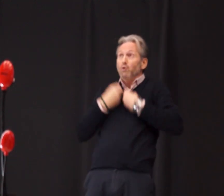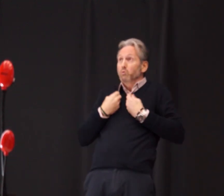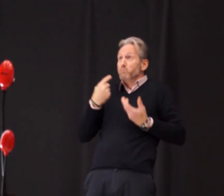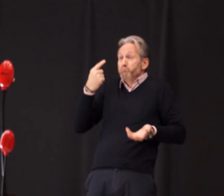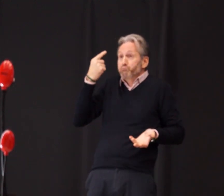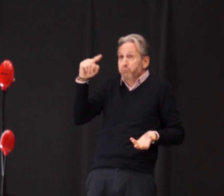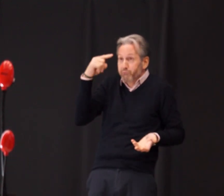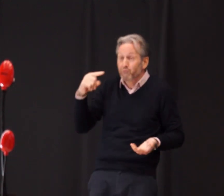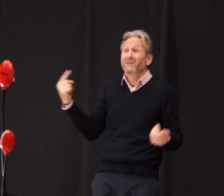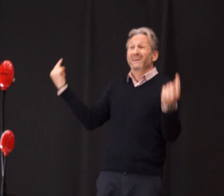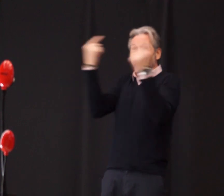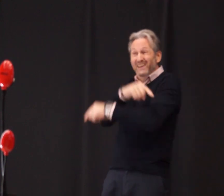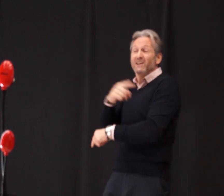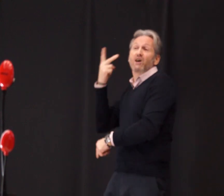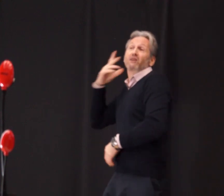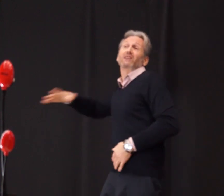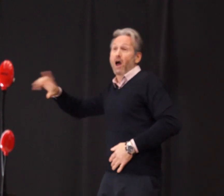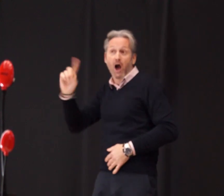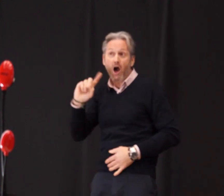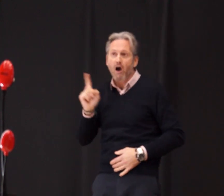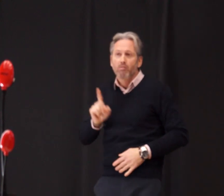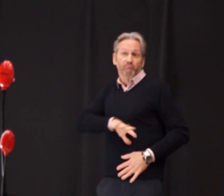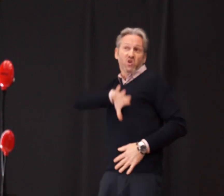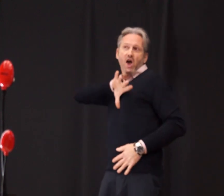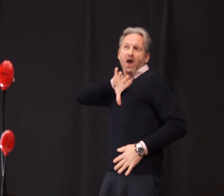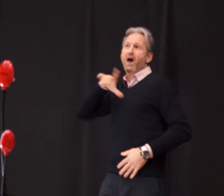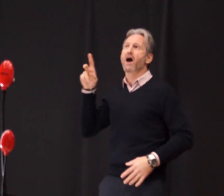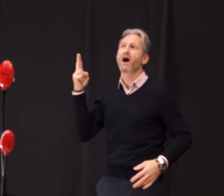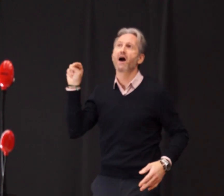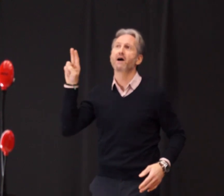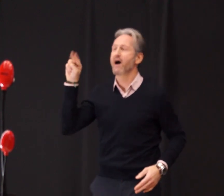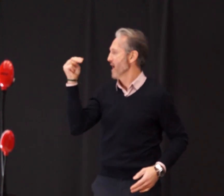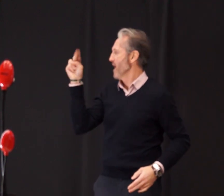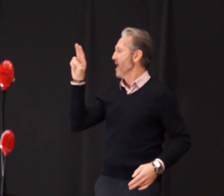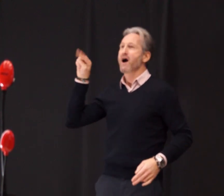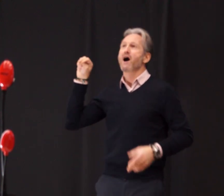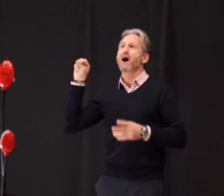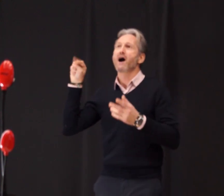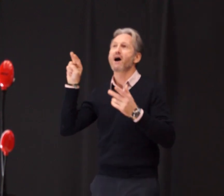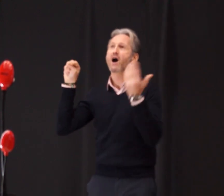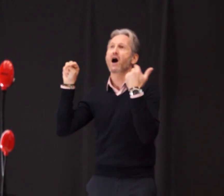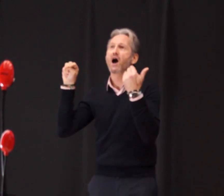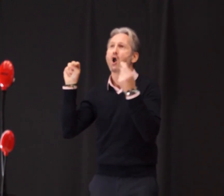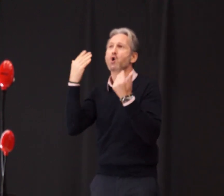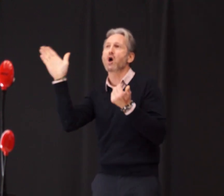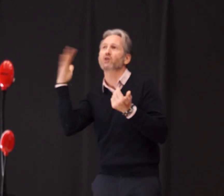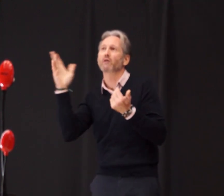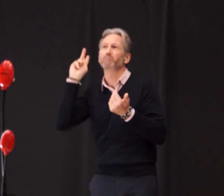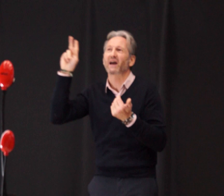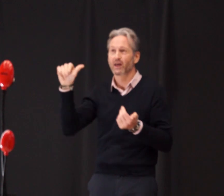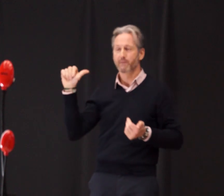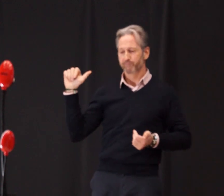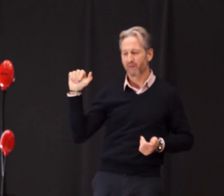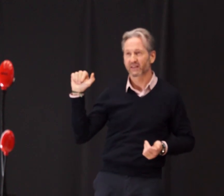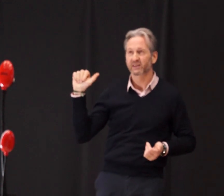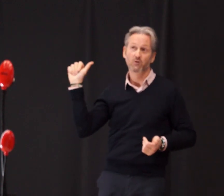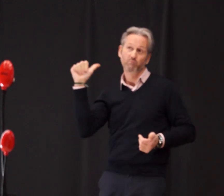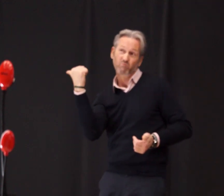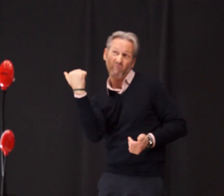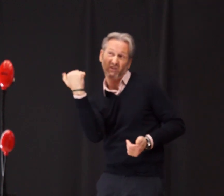poignet, eh bien, le sens général va être différent. Et pour un enfant sourd,